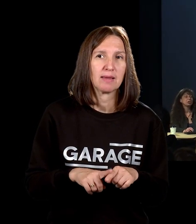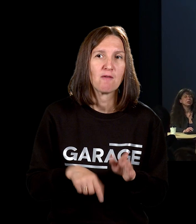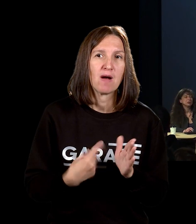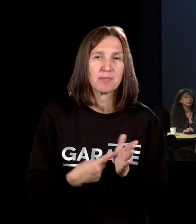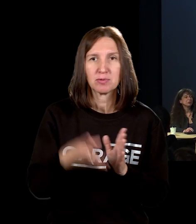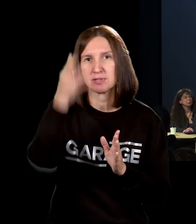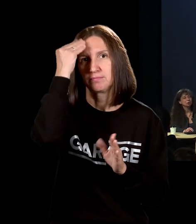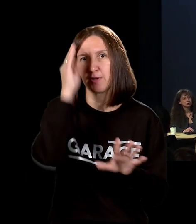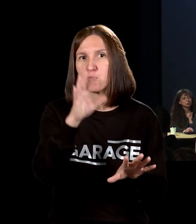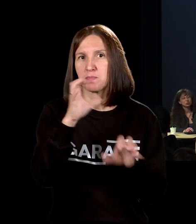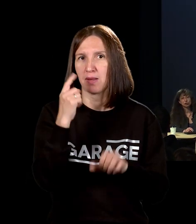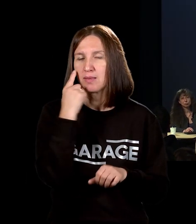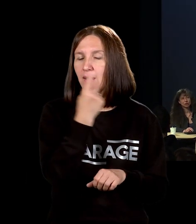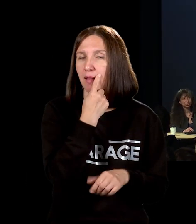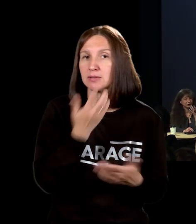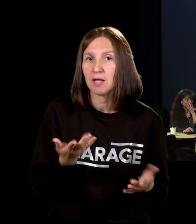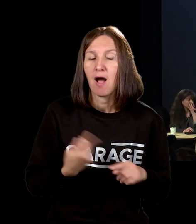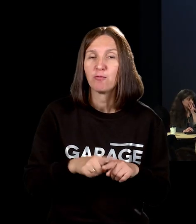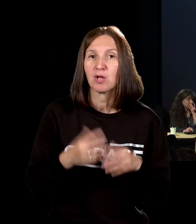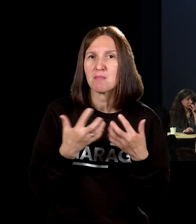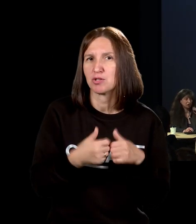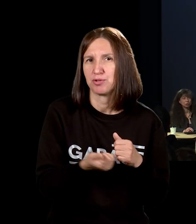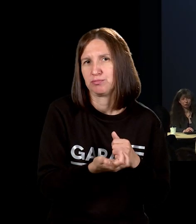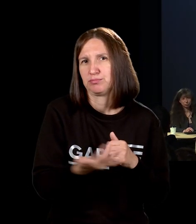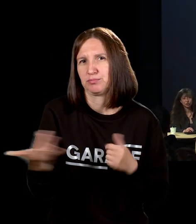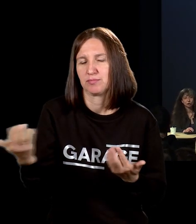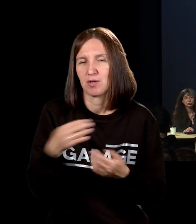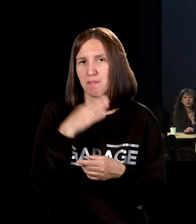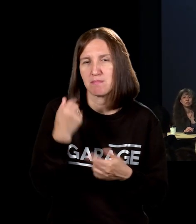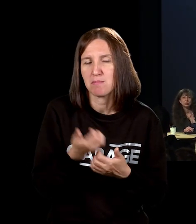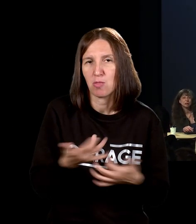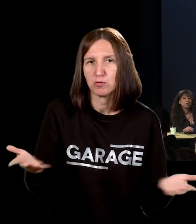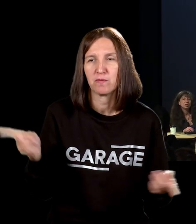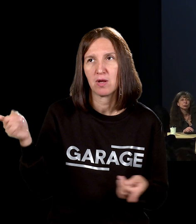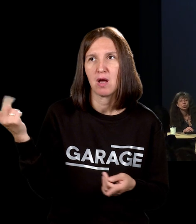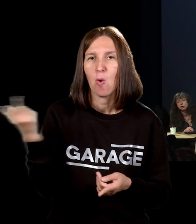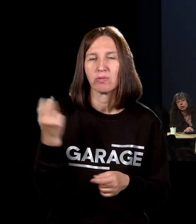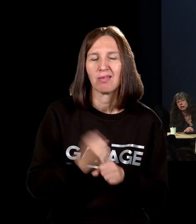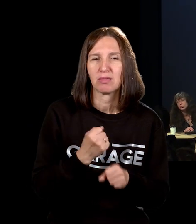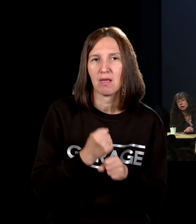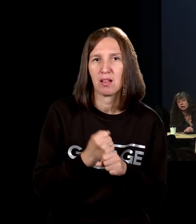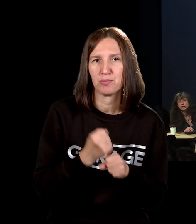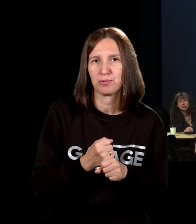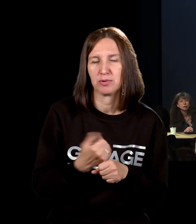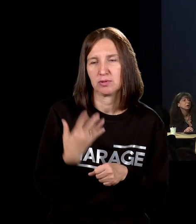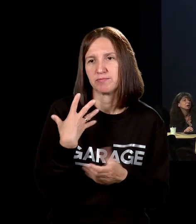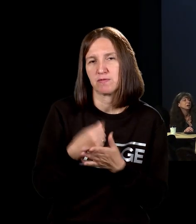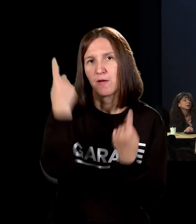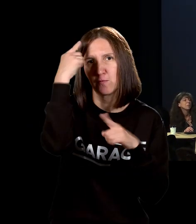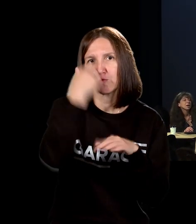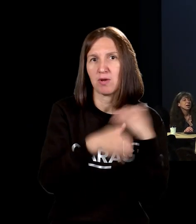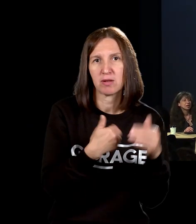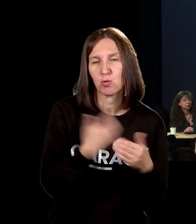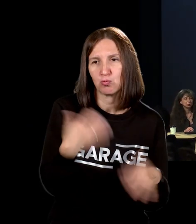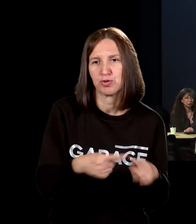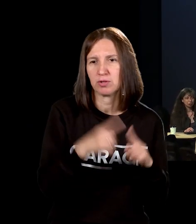говоря, это машина этих великое множество, Чепмены их делали на протяжении, делают их на протяжении всей своей карьеры, которая уже лет 20 с лишним, да, как